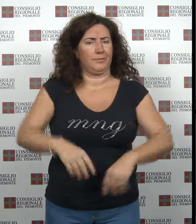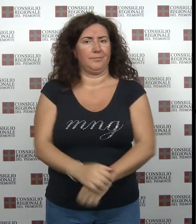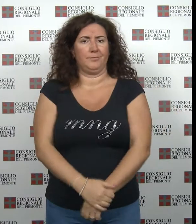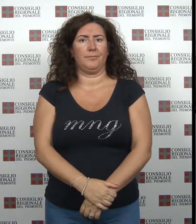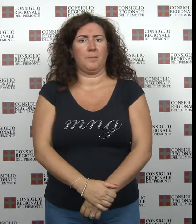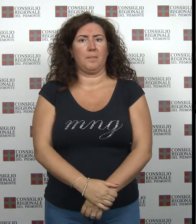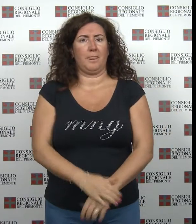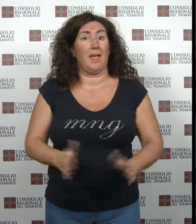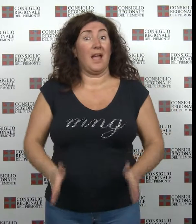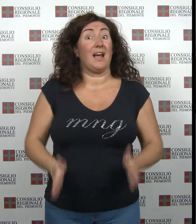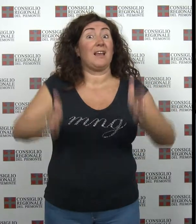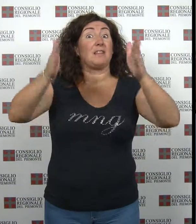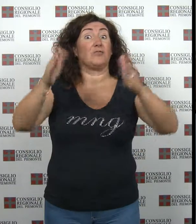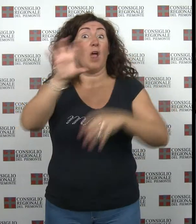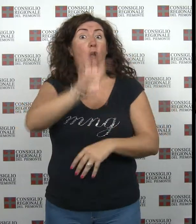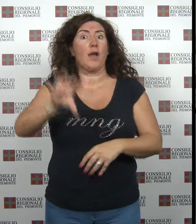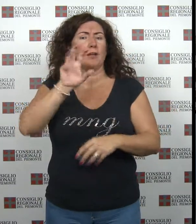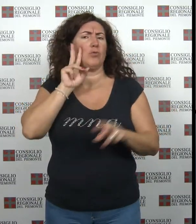Sopralluogo al grattacielo della regione.